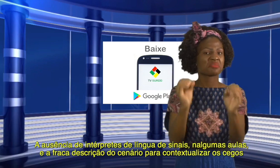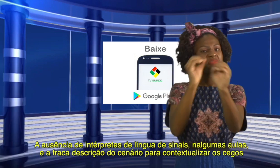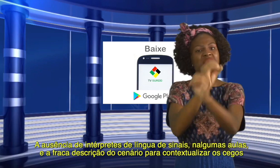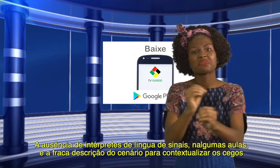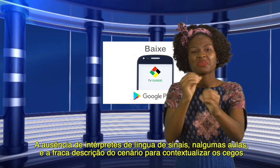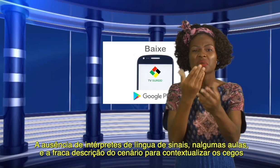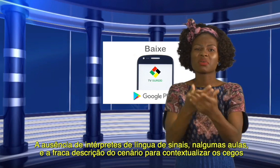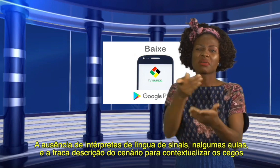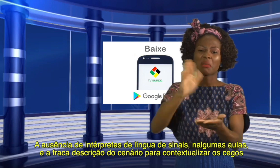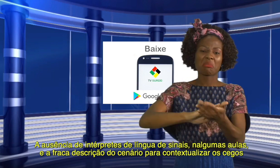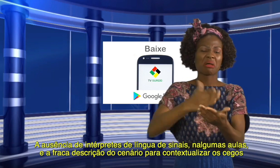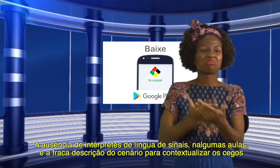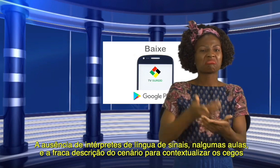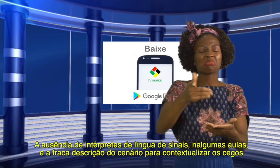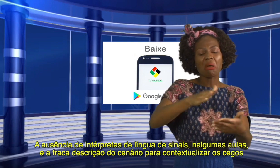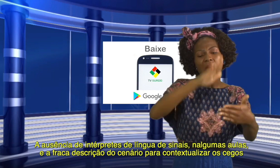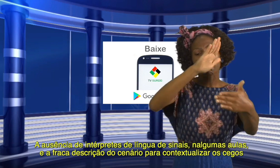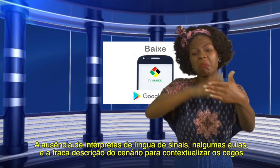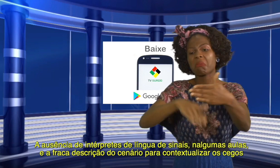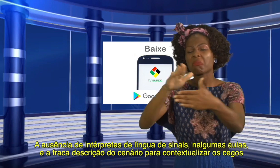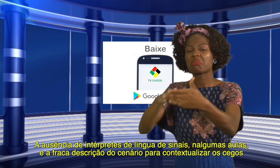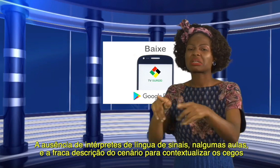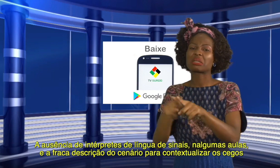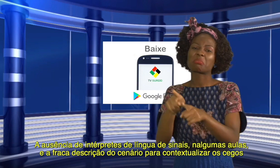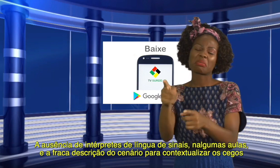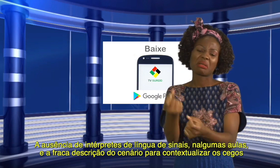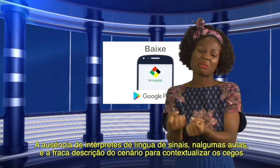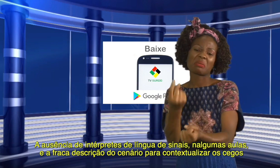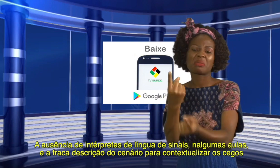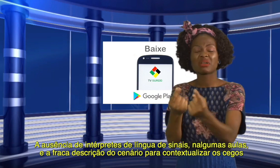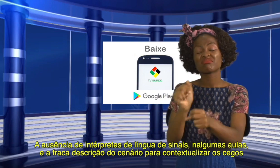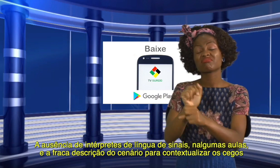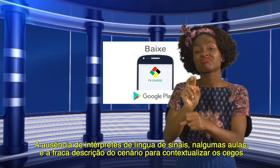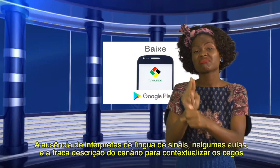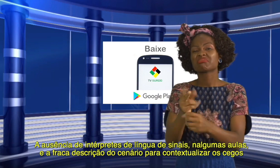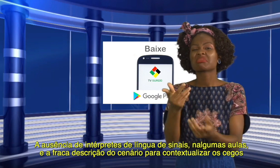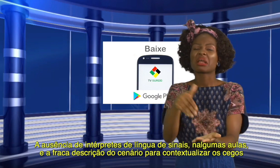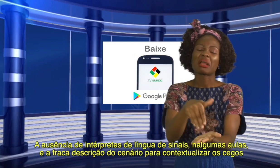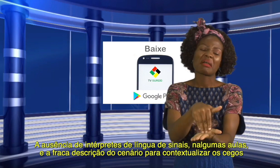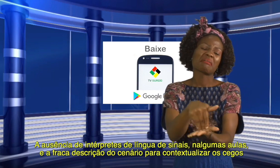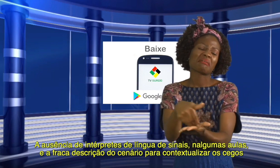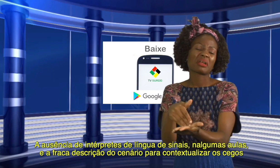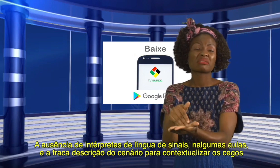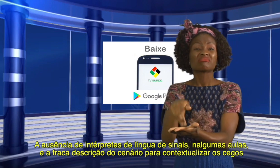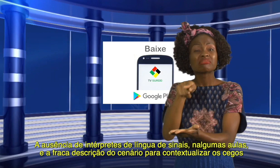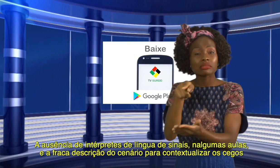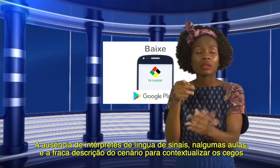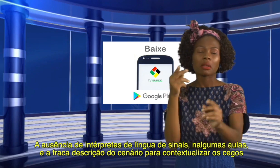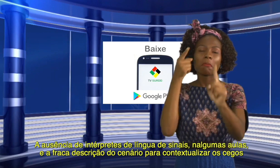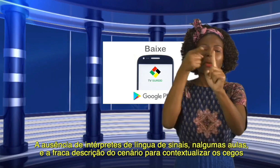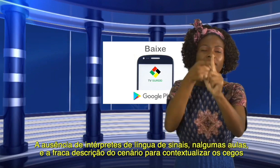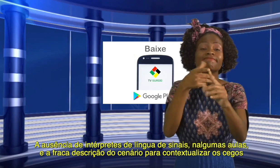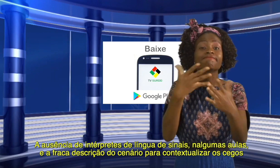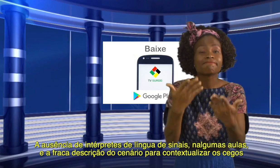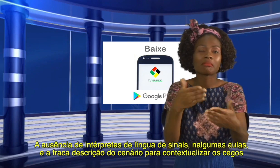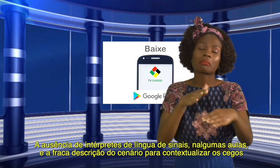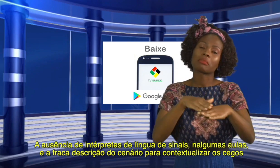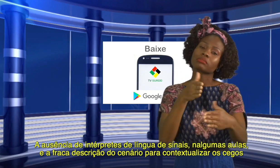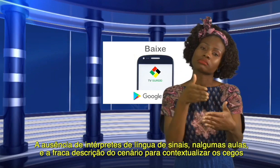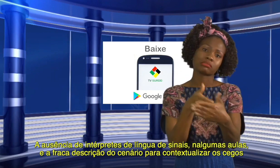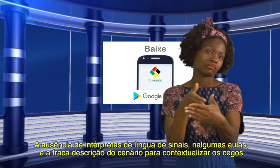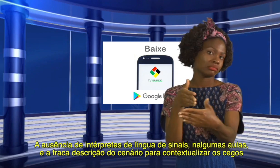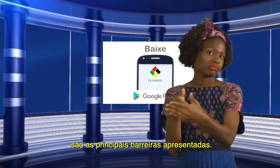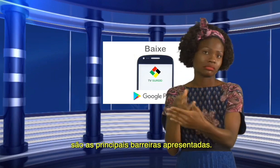A ausência de intérpretes de línguas de sinais em algumas aulas e a fraca descrição do cenário para contextualizar os